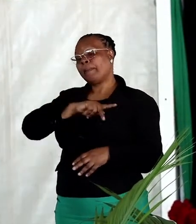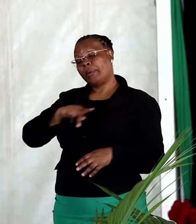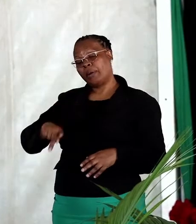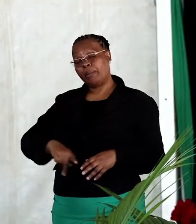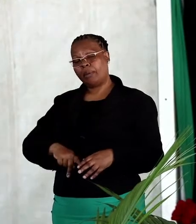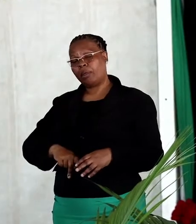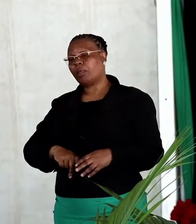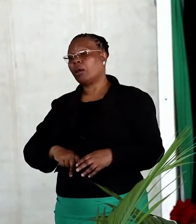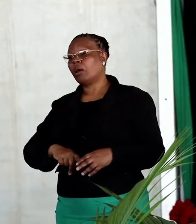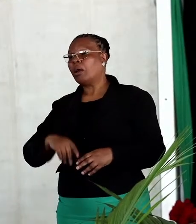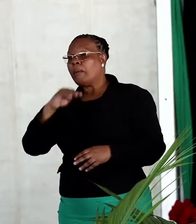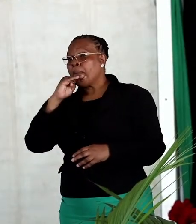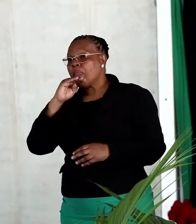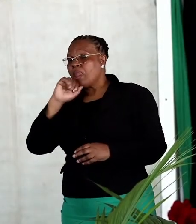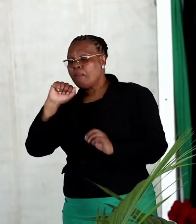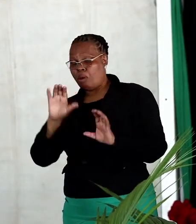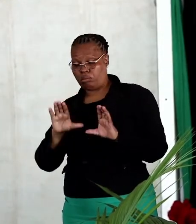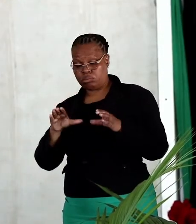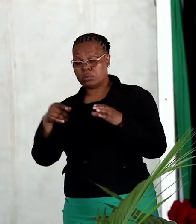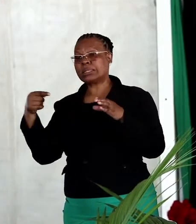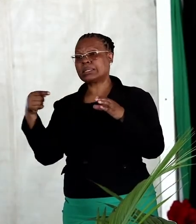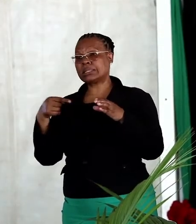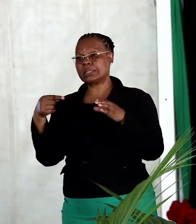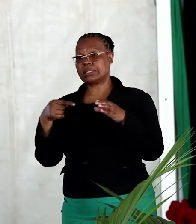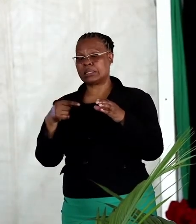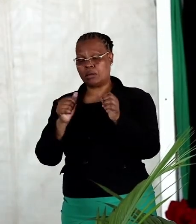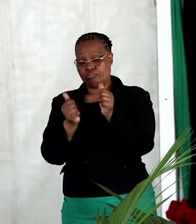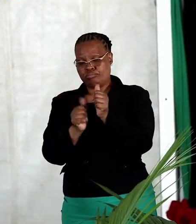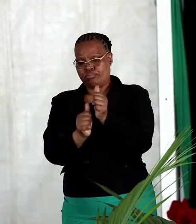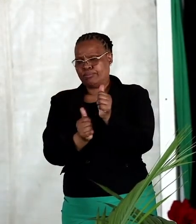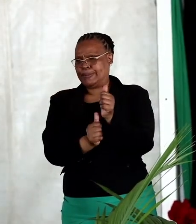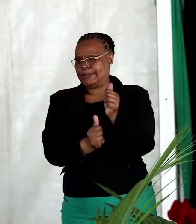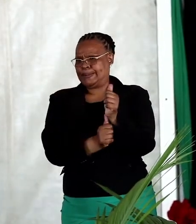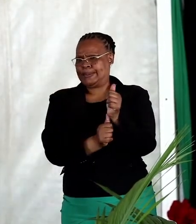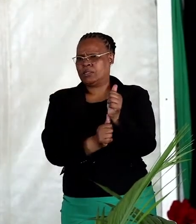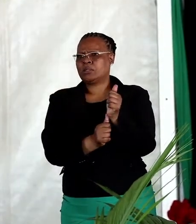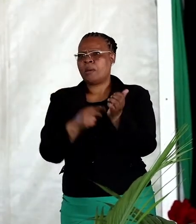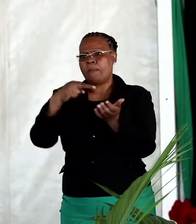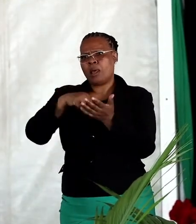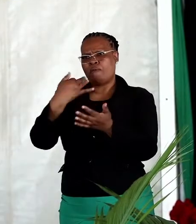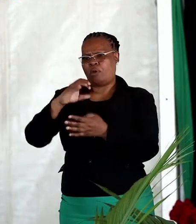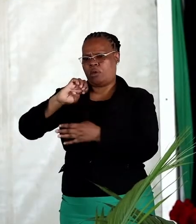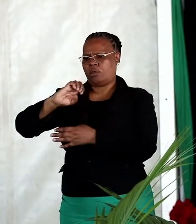isikhokhelo sonke isiphantsi kwakho sephondo.